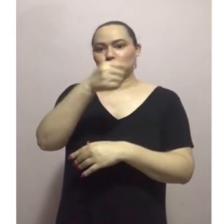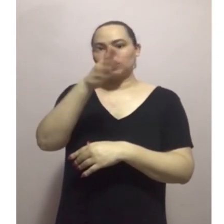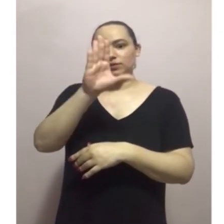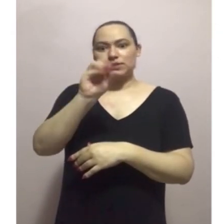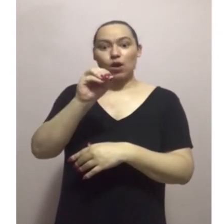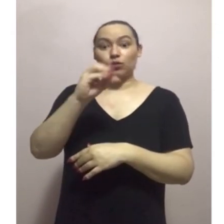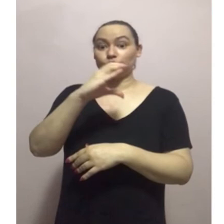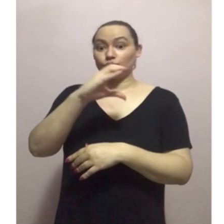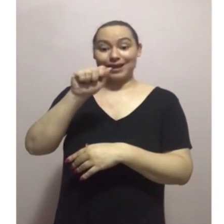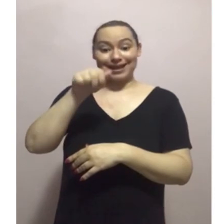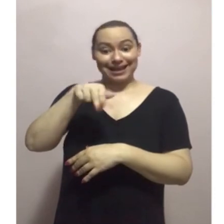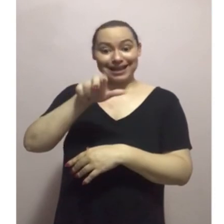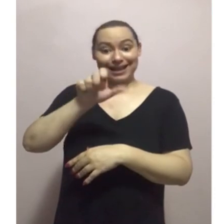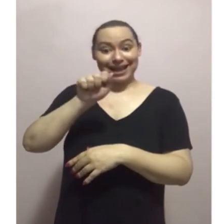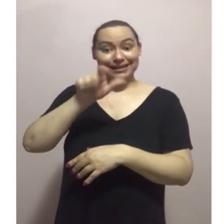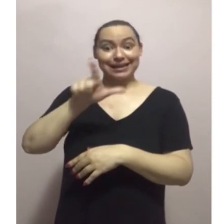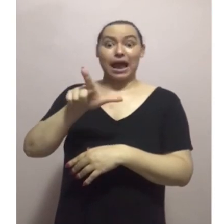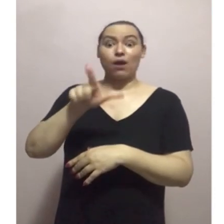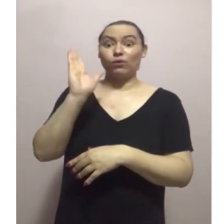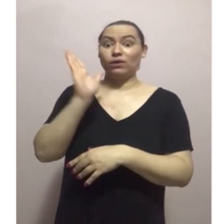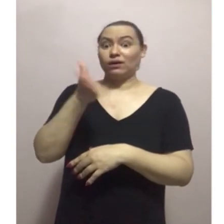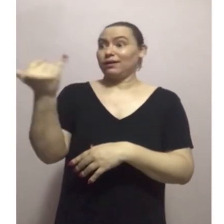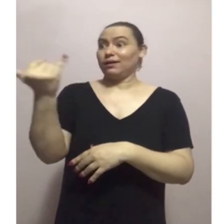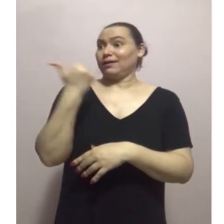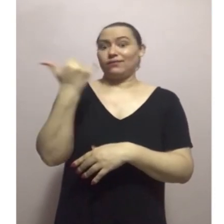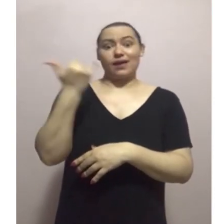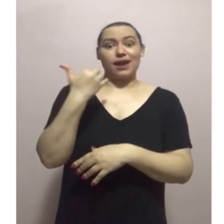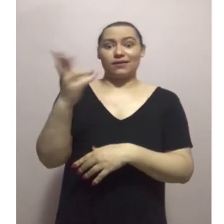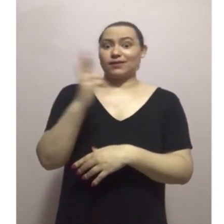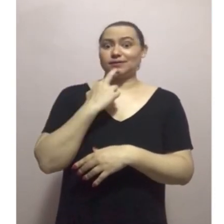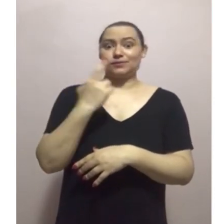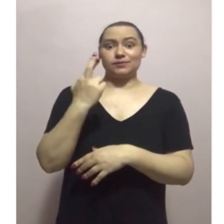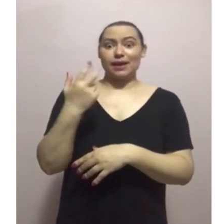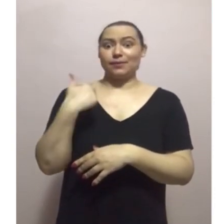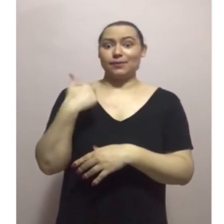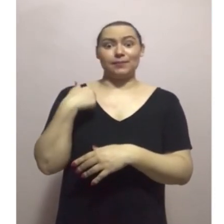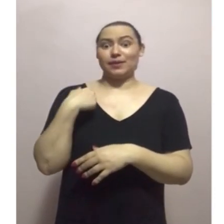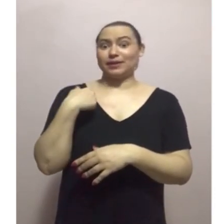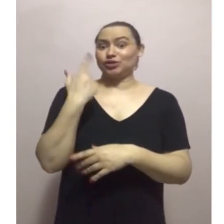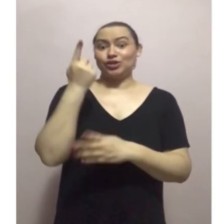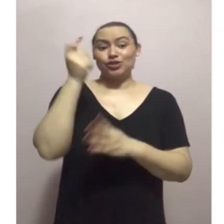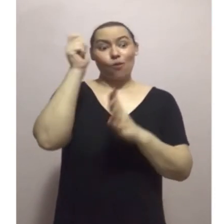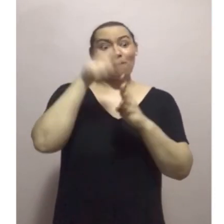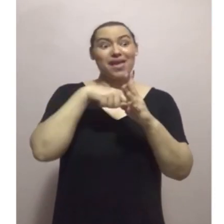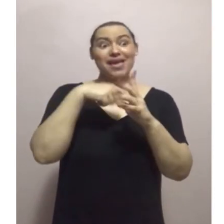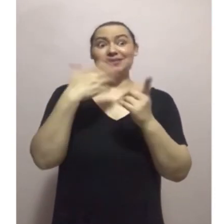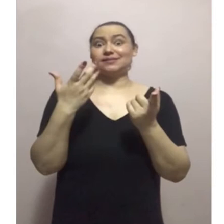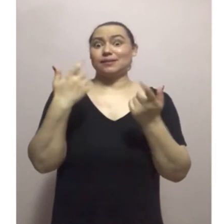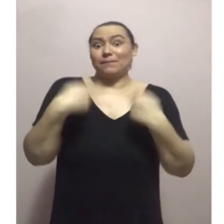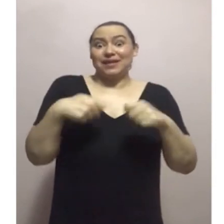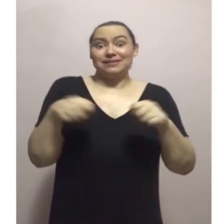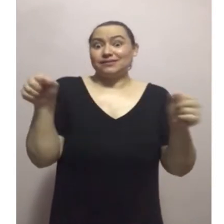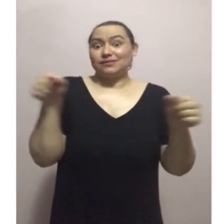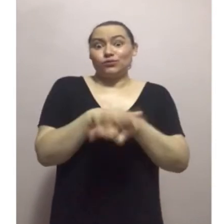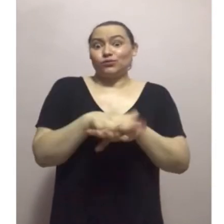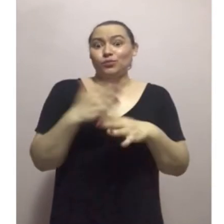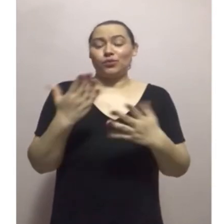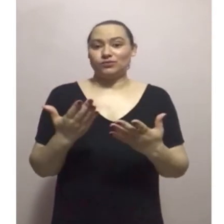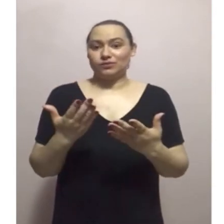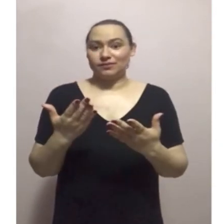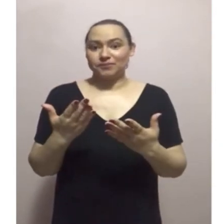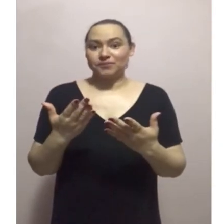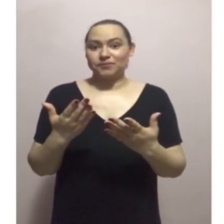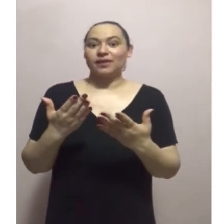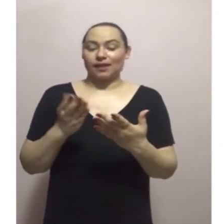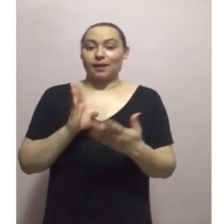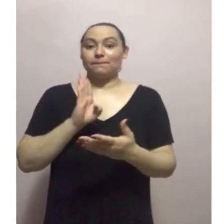gente. E a gente já estava na urgência, mas assim, dali para um mês, né? E